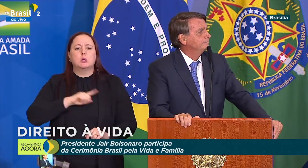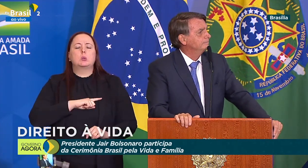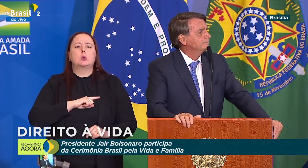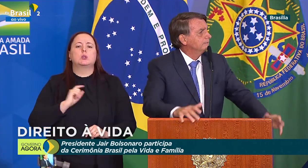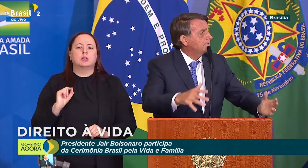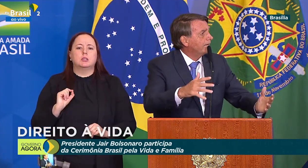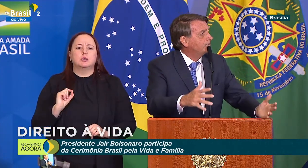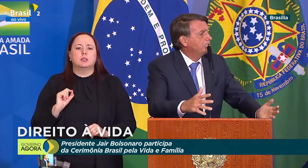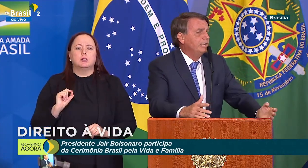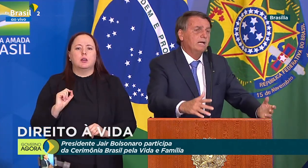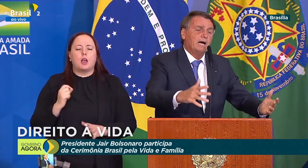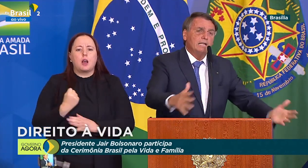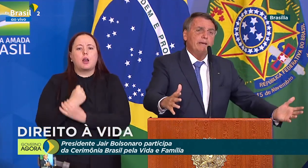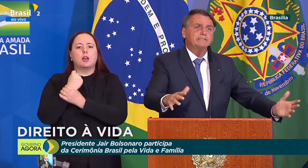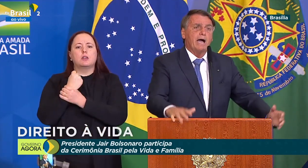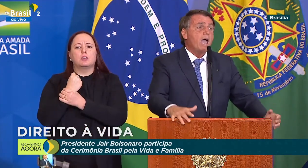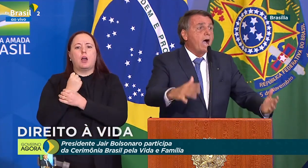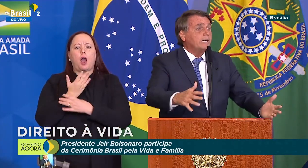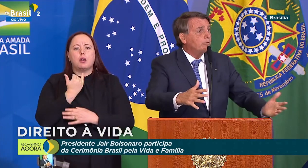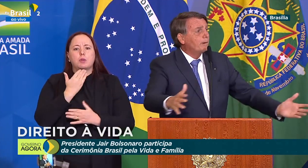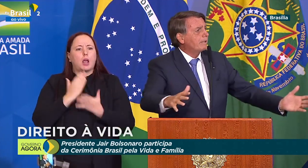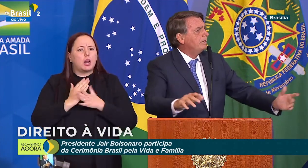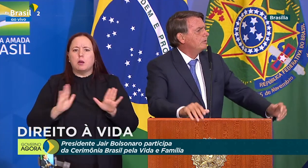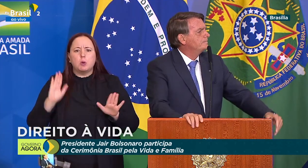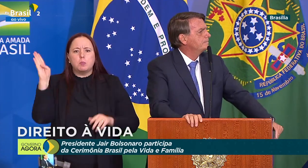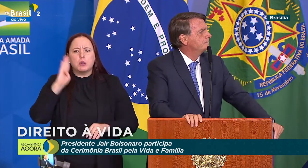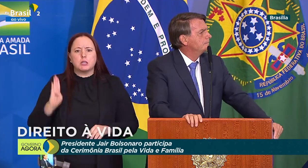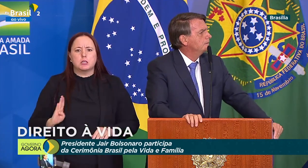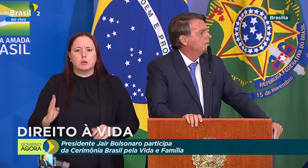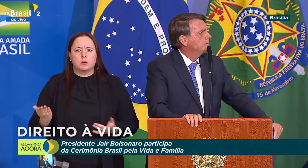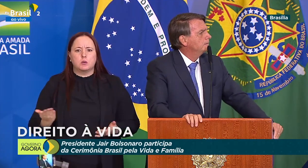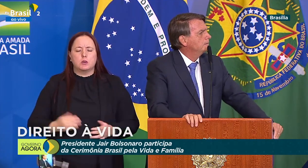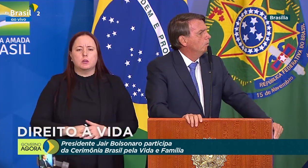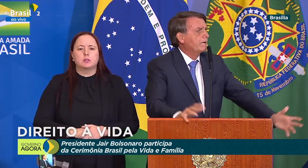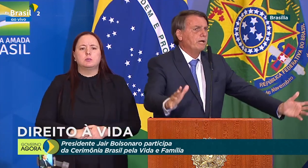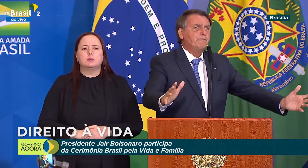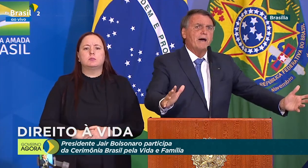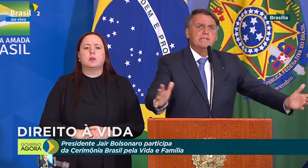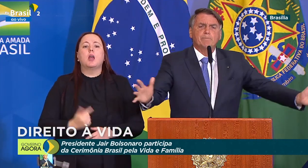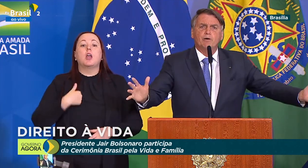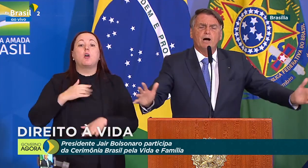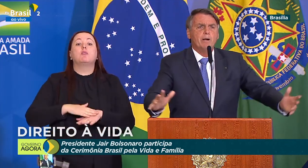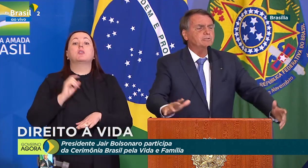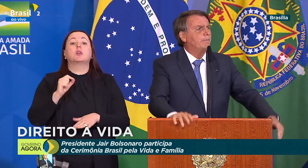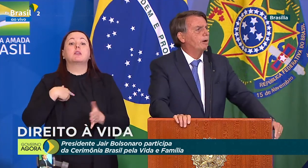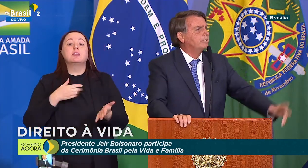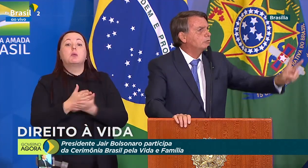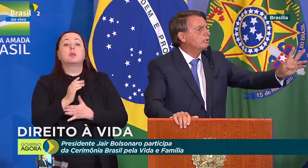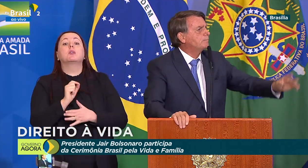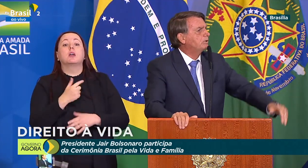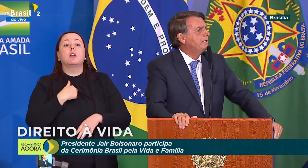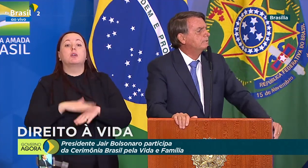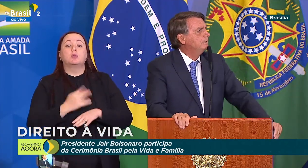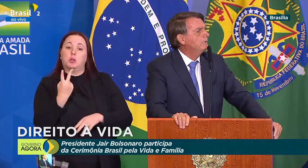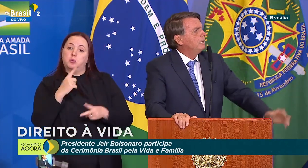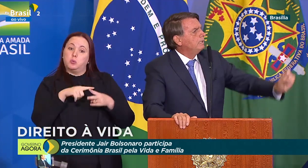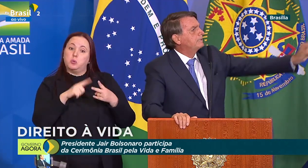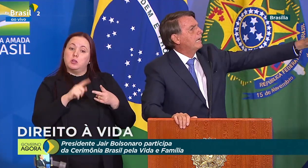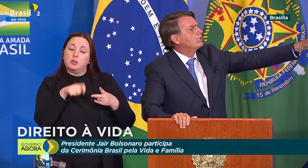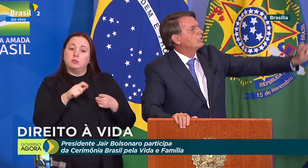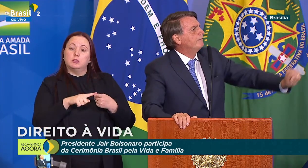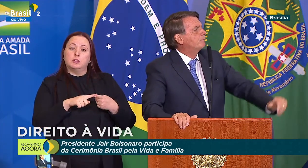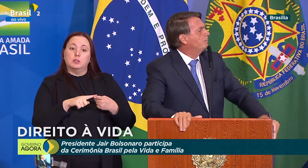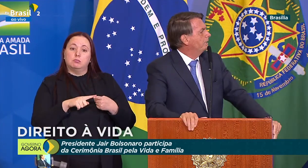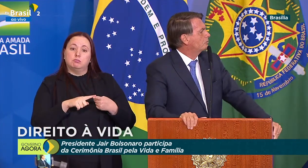nossa garantia alimentar acabou o Brasil e o que que eu faço e aprovar o Marco temporal tenho duas opções